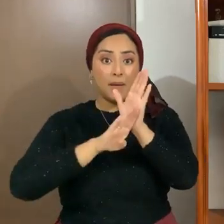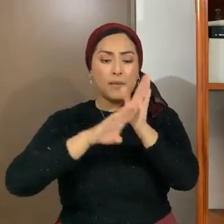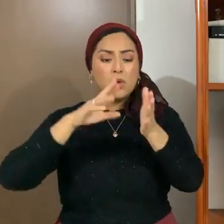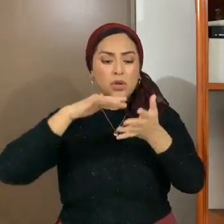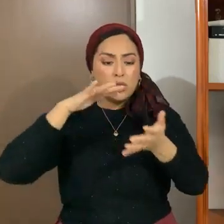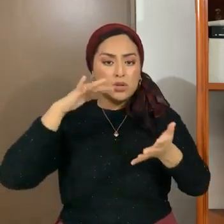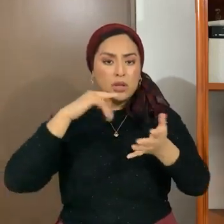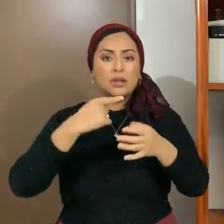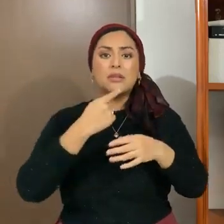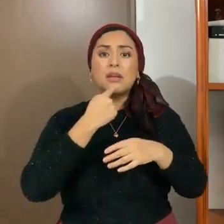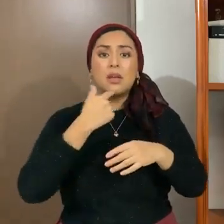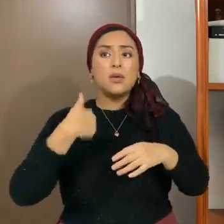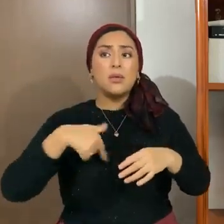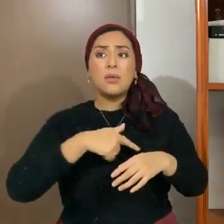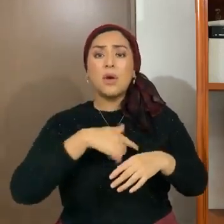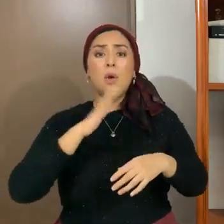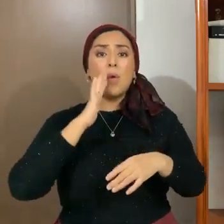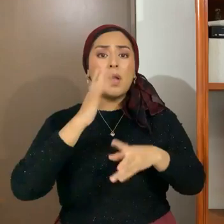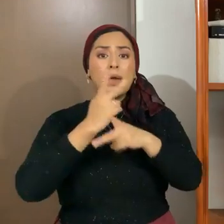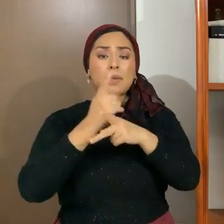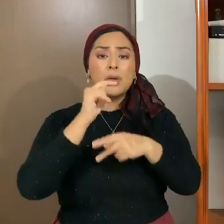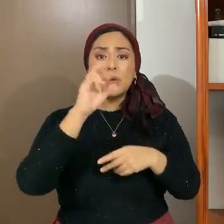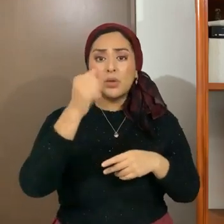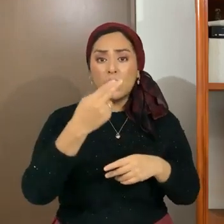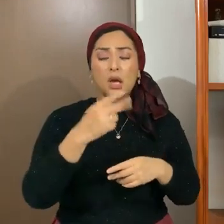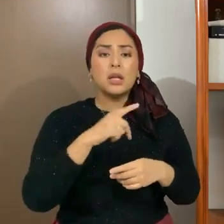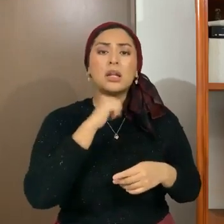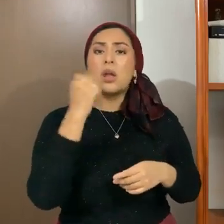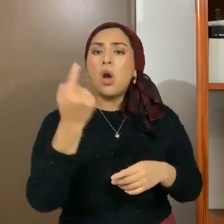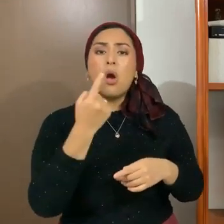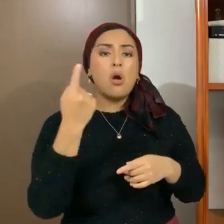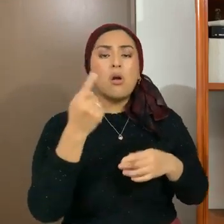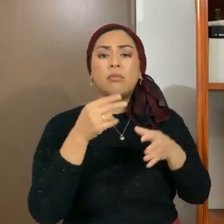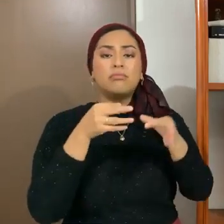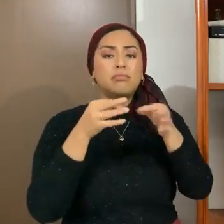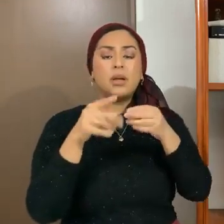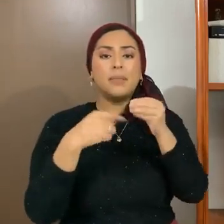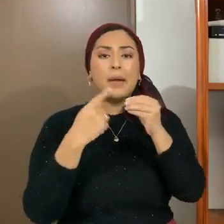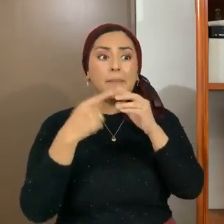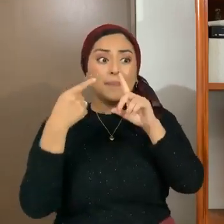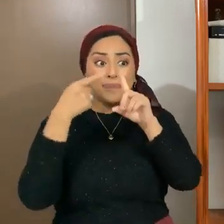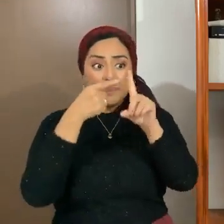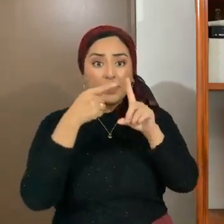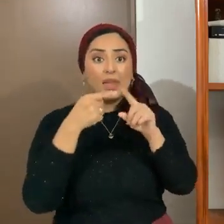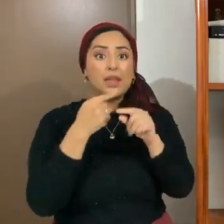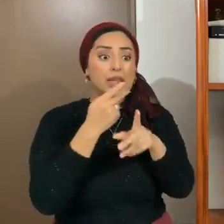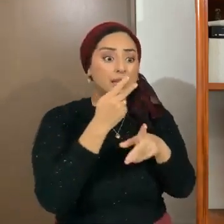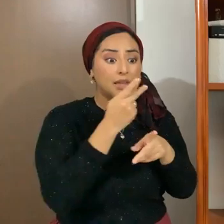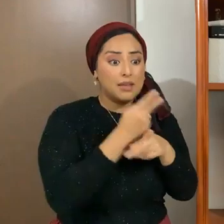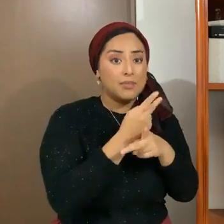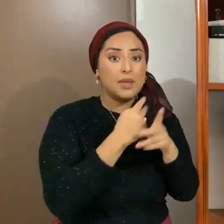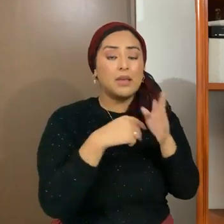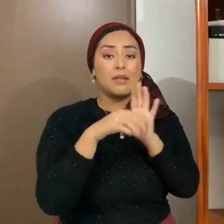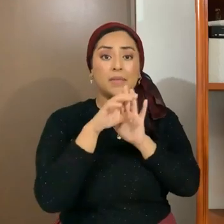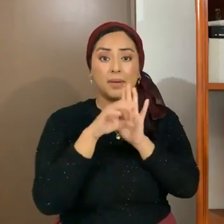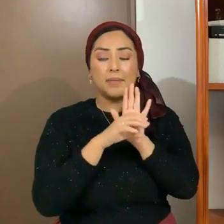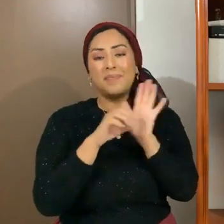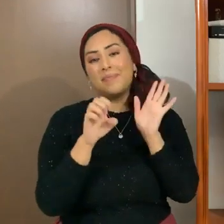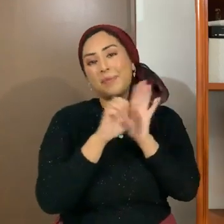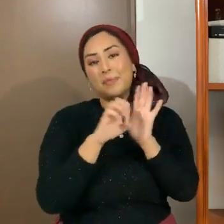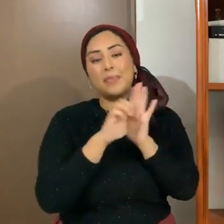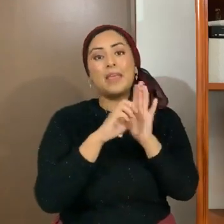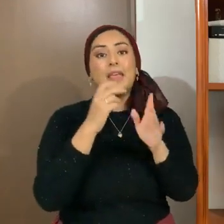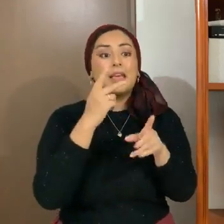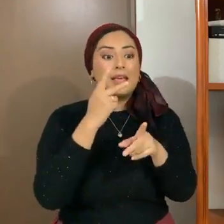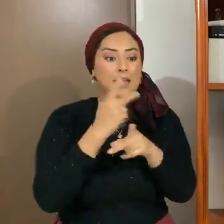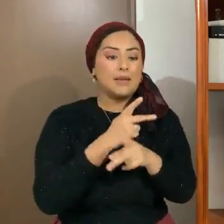decimos vamos a guardar la Torah, no nada más nos referimos específicamente al cumplimiento de un mandamiento. Por ejemplo,